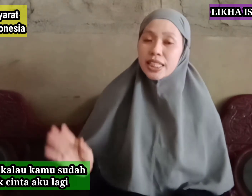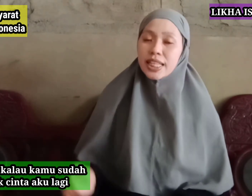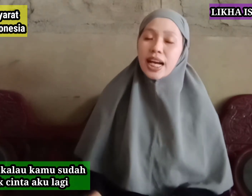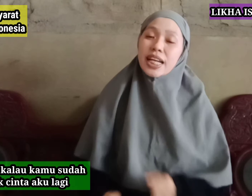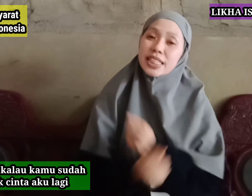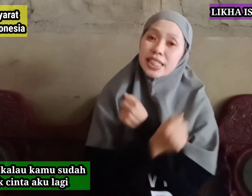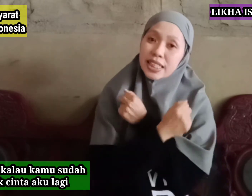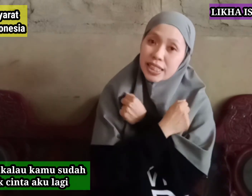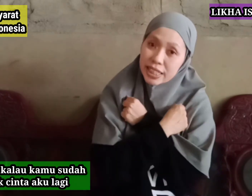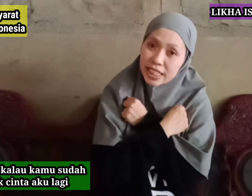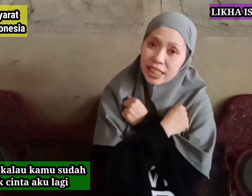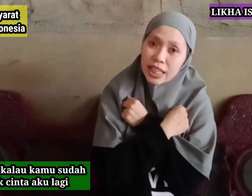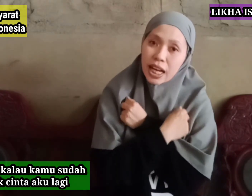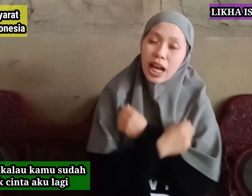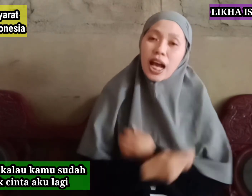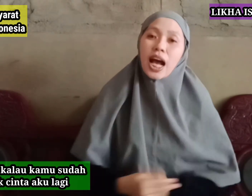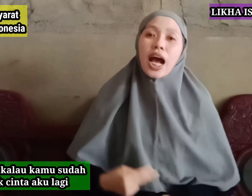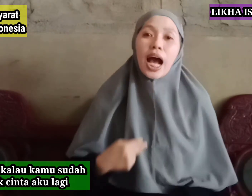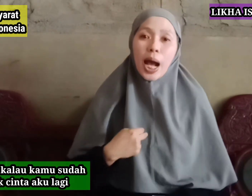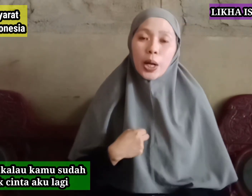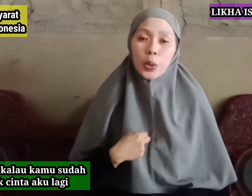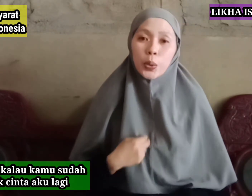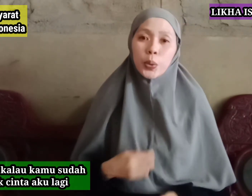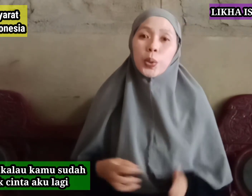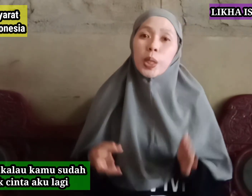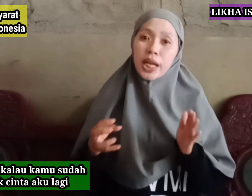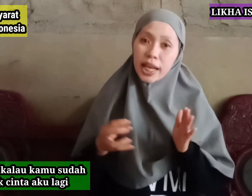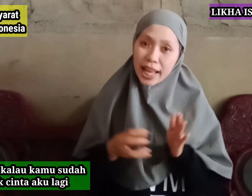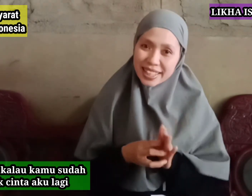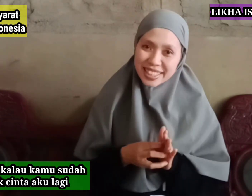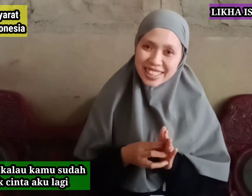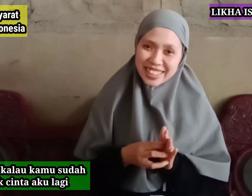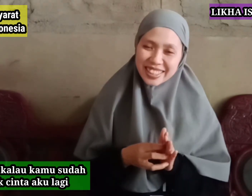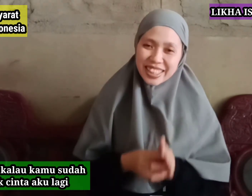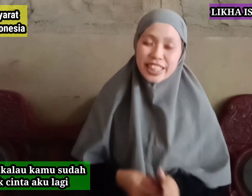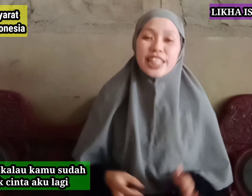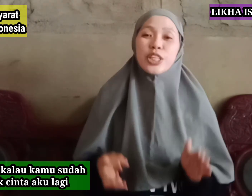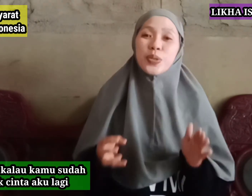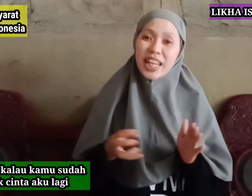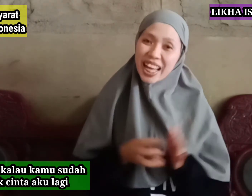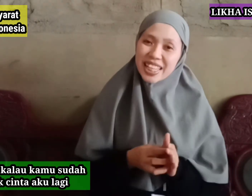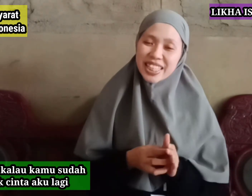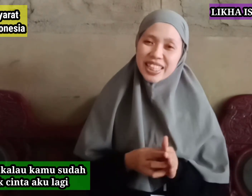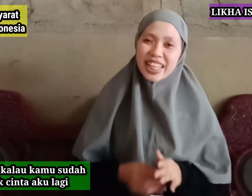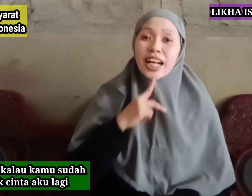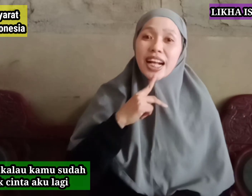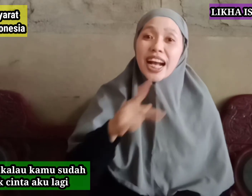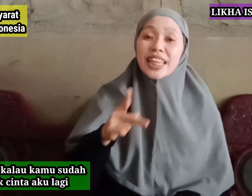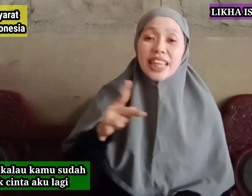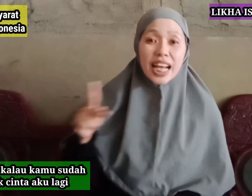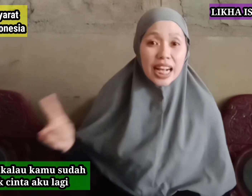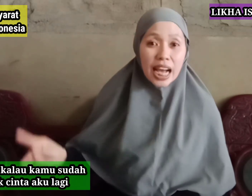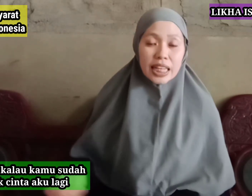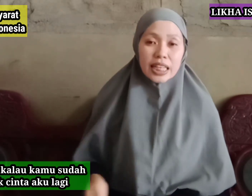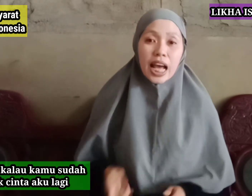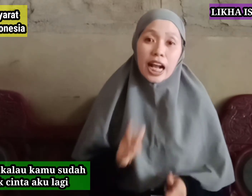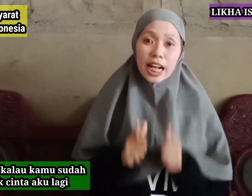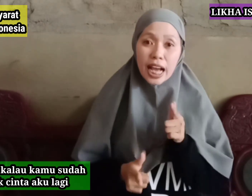tidak cinta aku lagi. Ini tuh lagi ya. Katakan